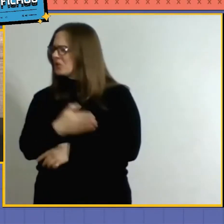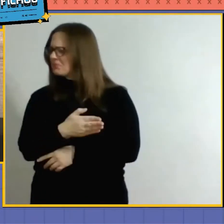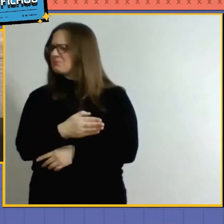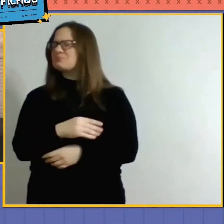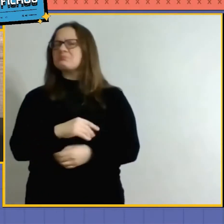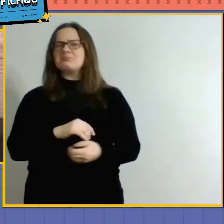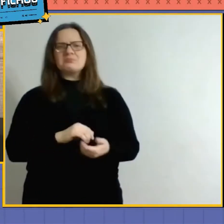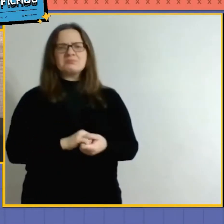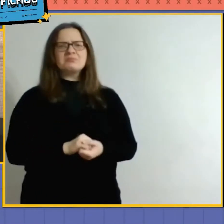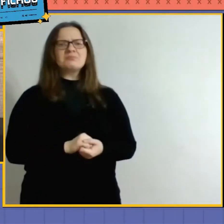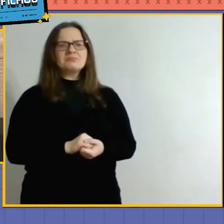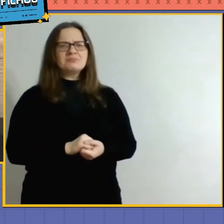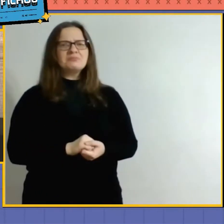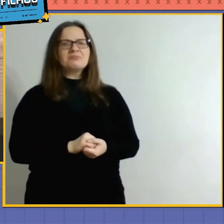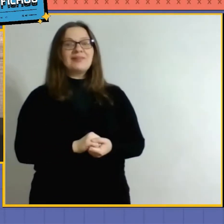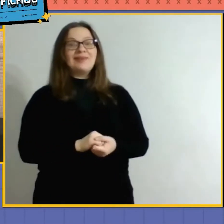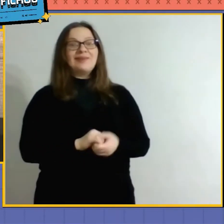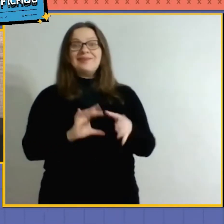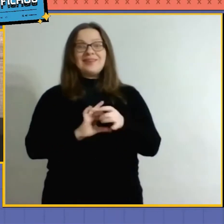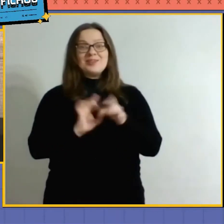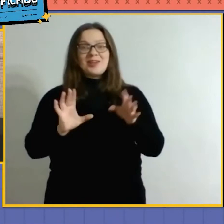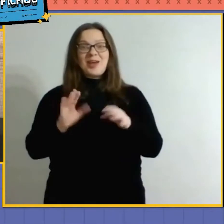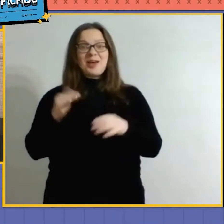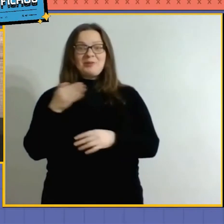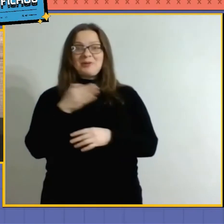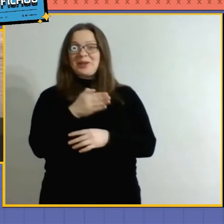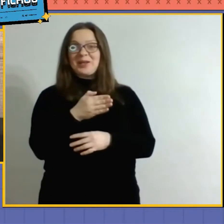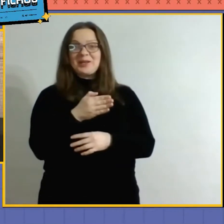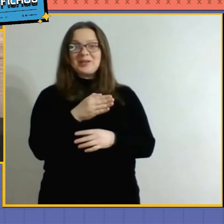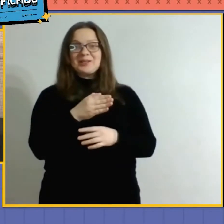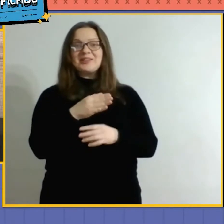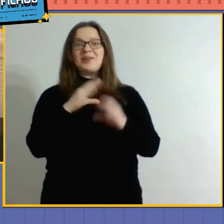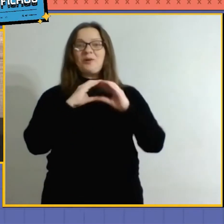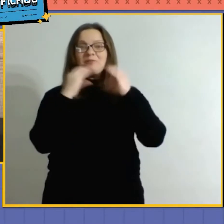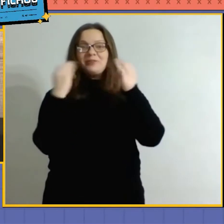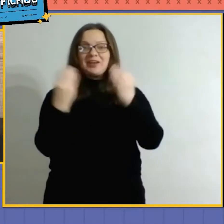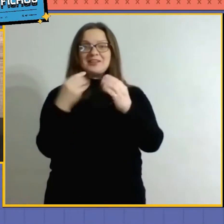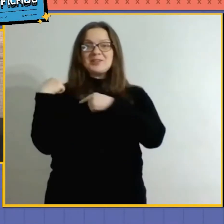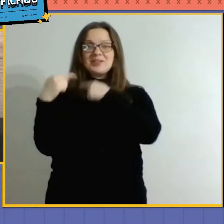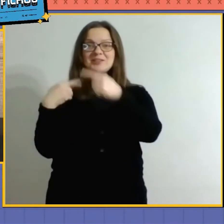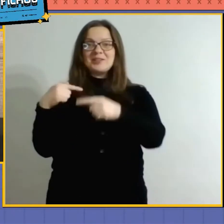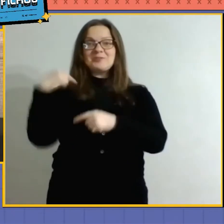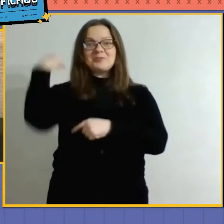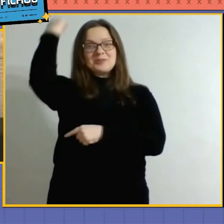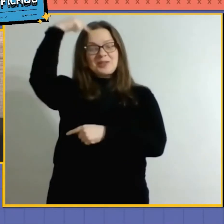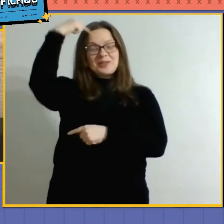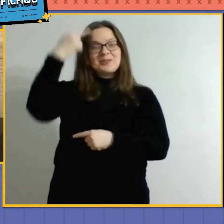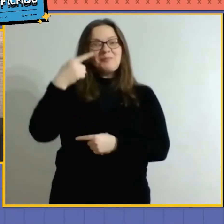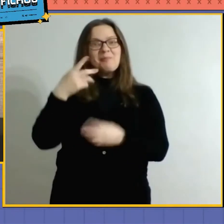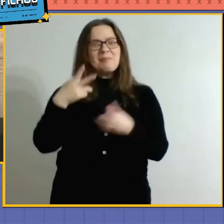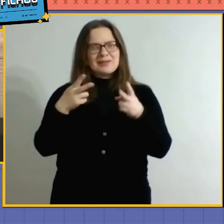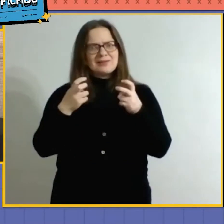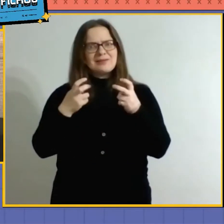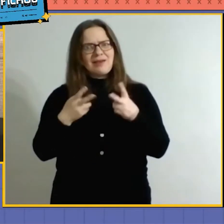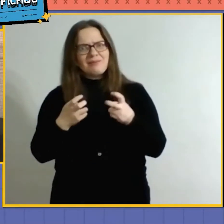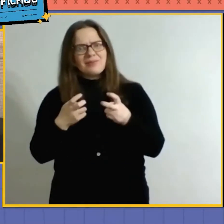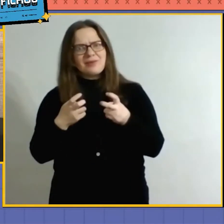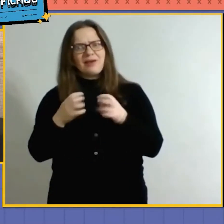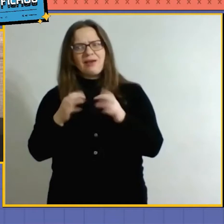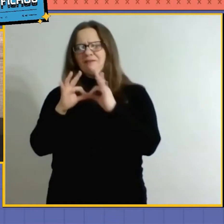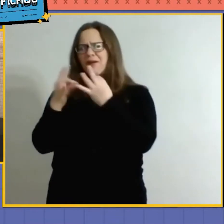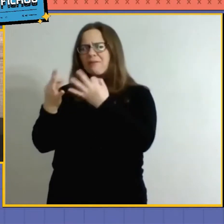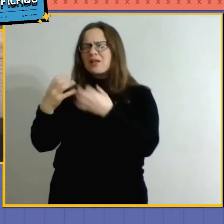o adolescente vir para conferência geração santa não é maravilhoso isso você percebe os pais foram tocados não por palavras